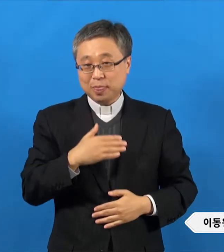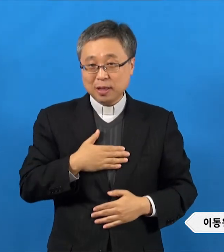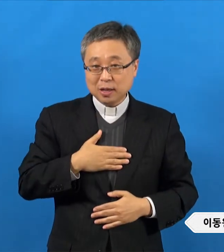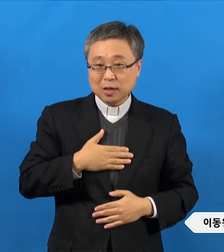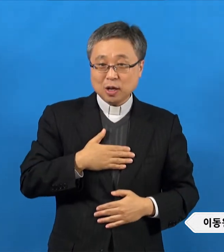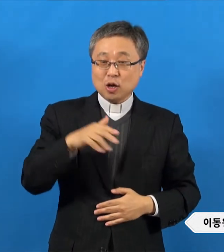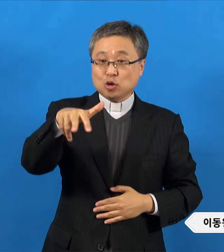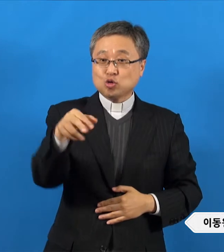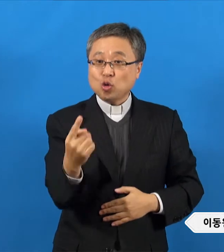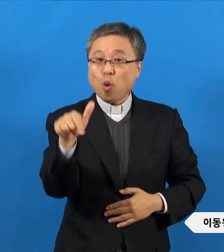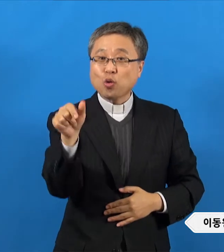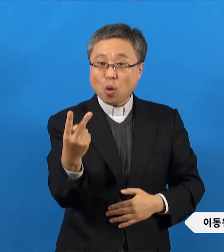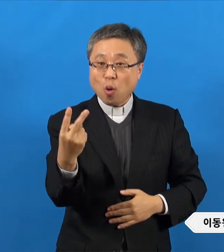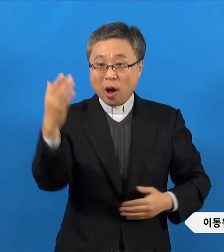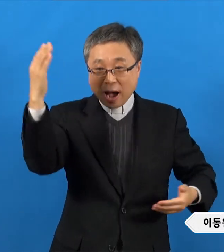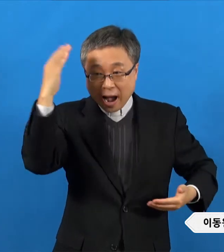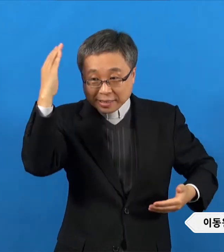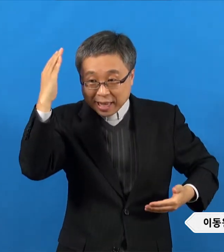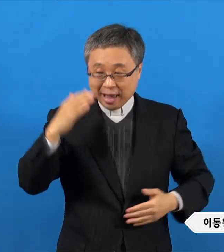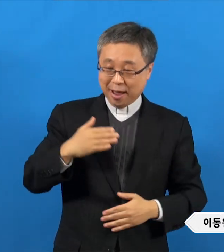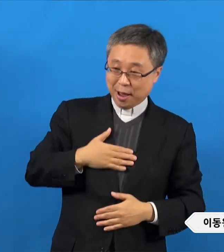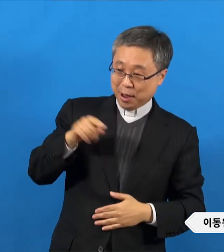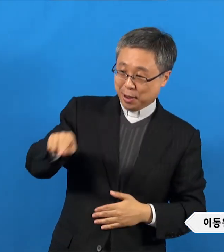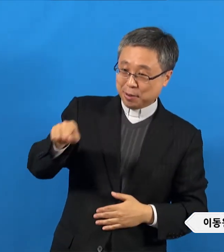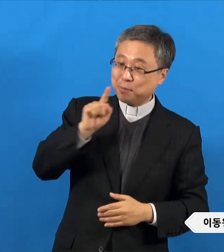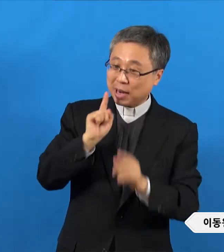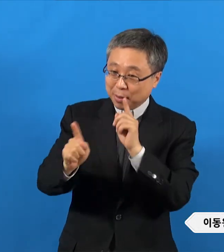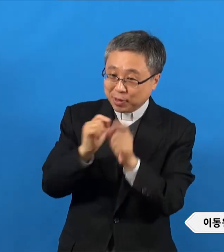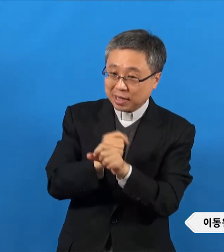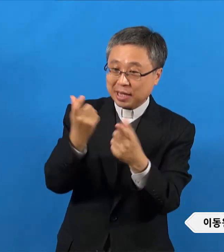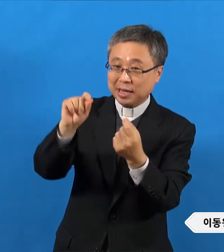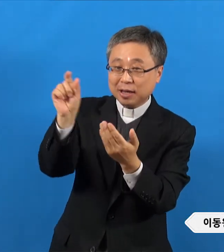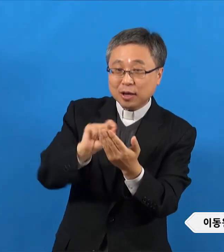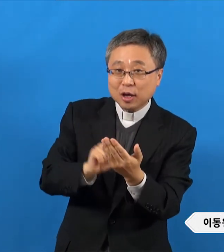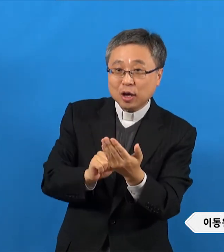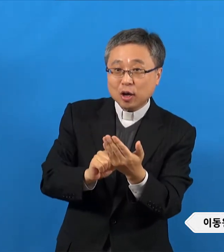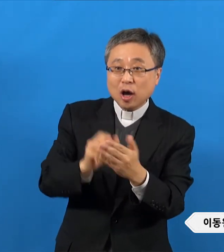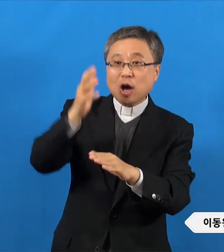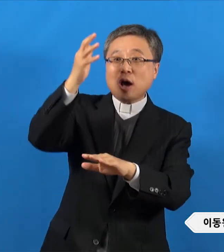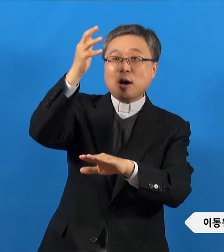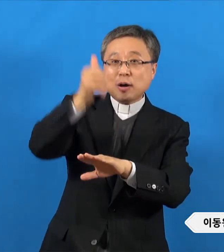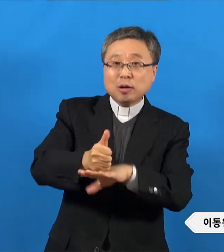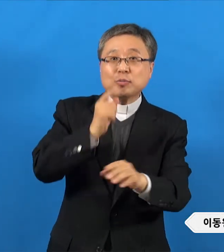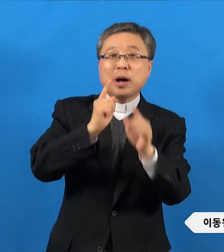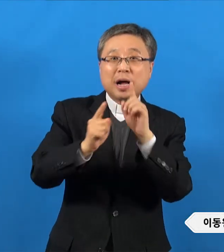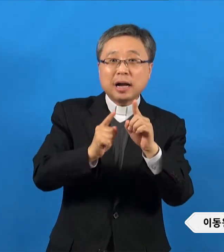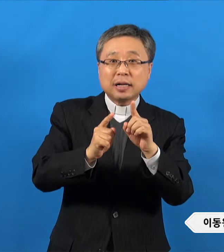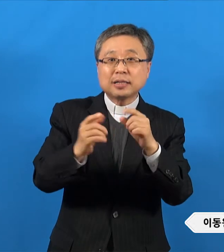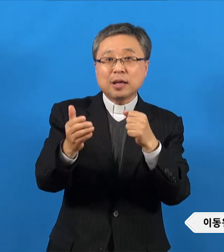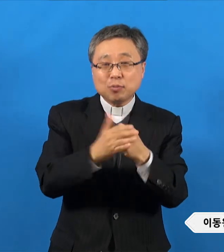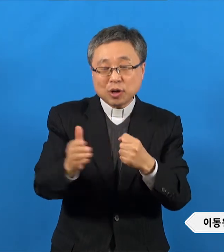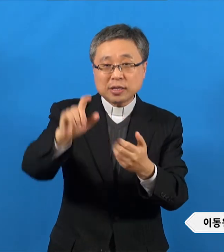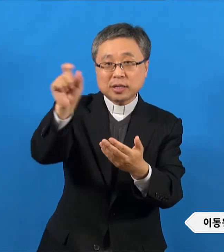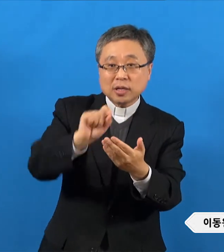조교가 교수님 저거 보세요. 흥미롭지 않아요? 보니까 이렇게 쓰여 있었어요. 유언에 의하여 쓰여짐. 갈 곳을